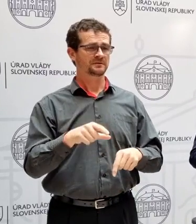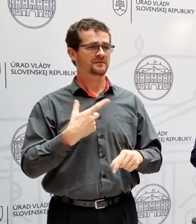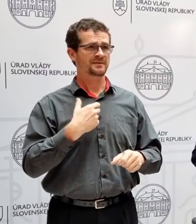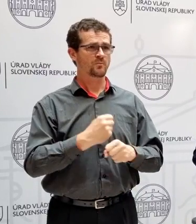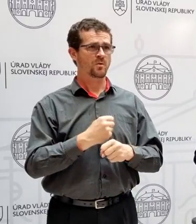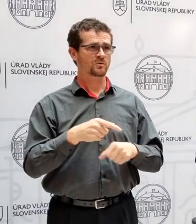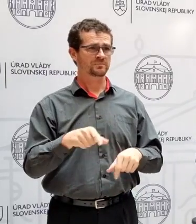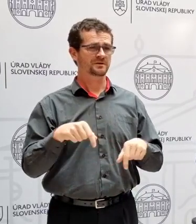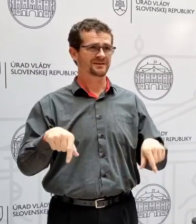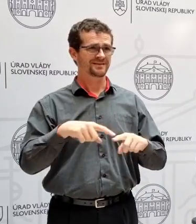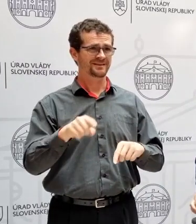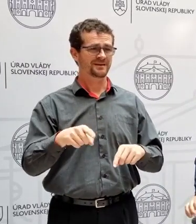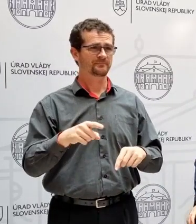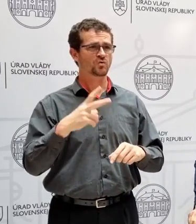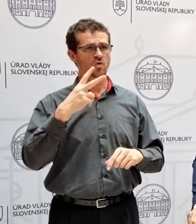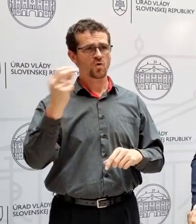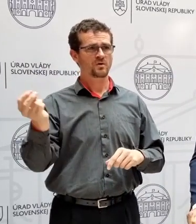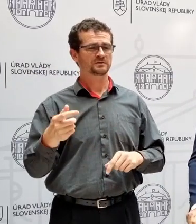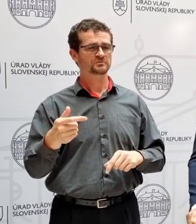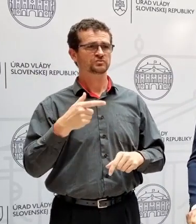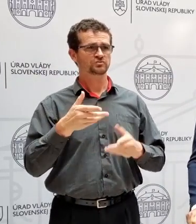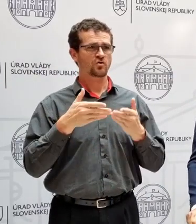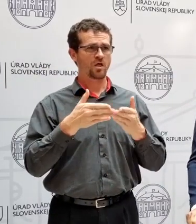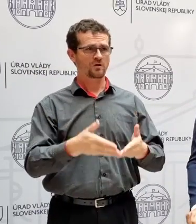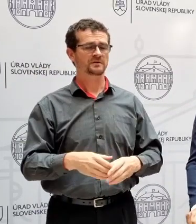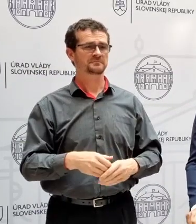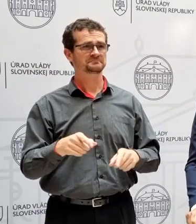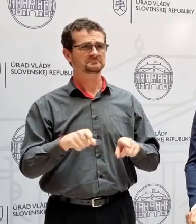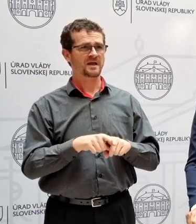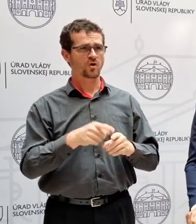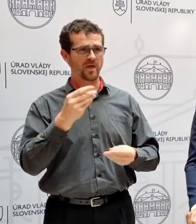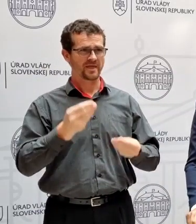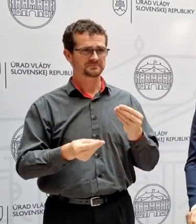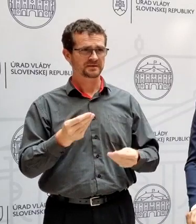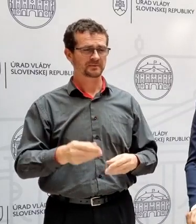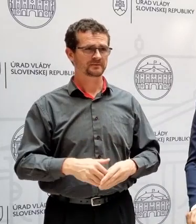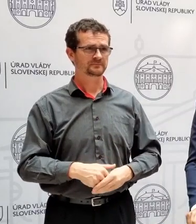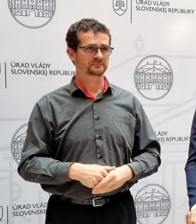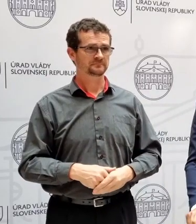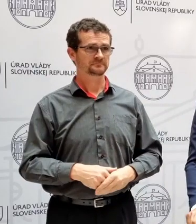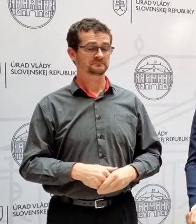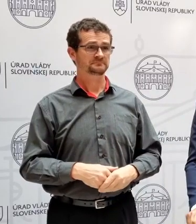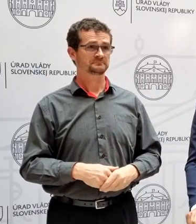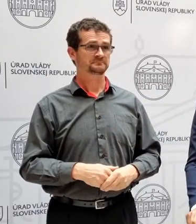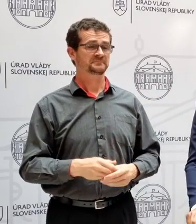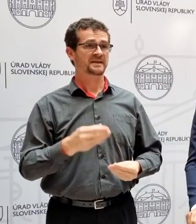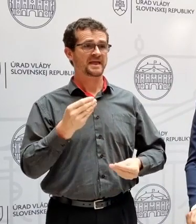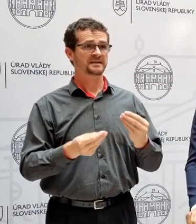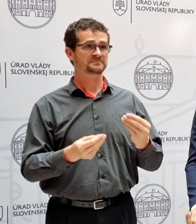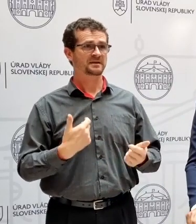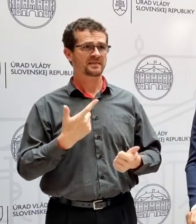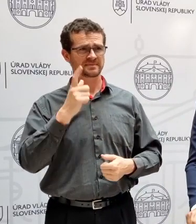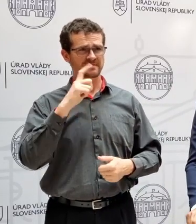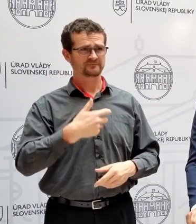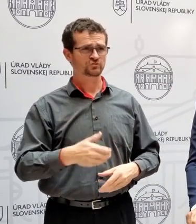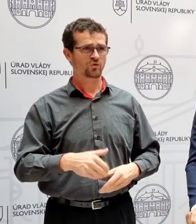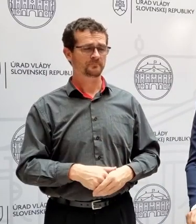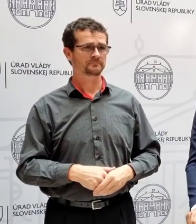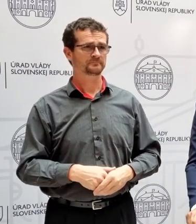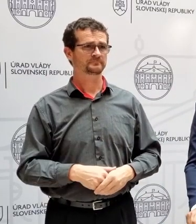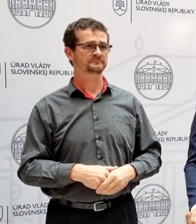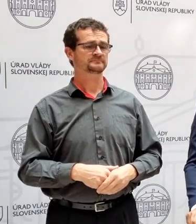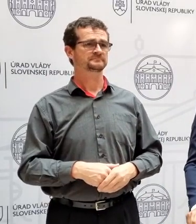nebola urobená tými, ktorí zdrhli z paluby lode. Znie to trošku ako experiment. Experiment, ale myslím si, že nie je vzlom. Čo